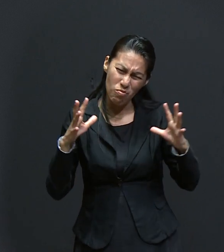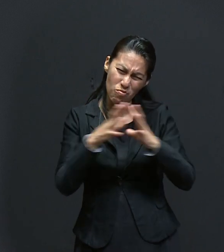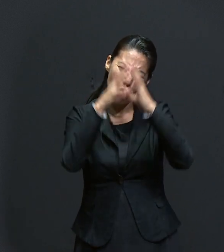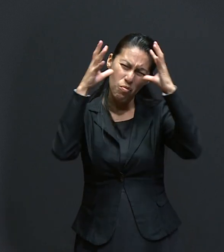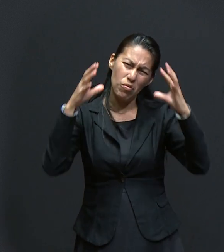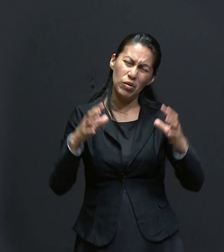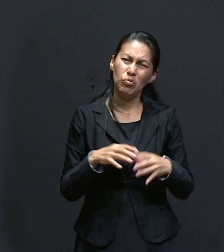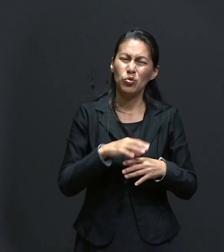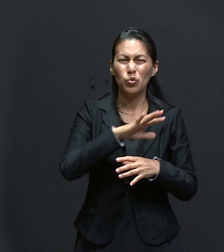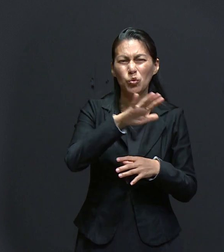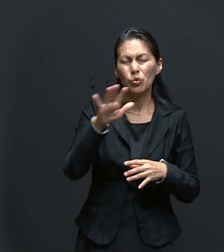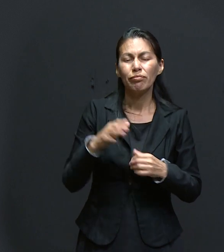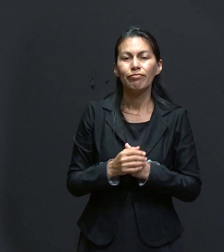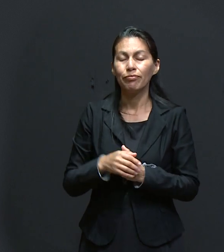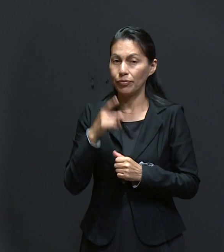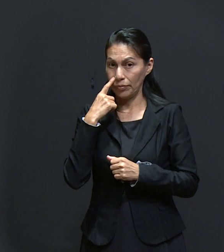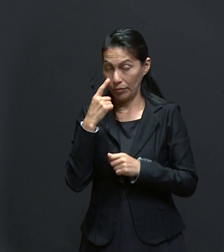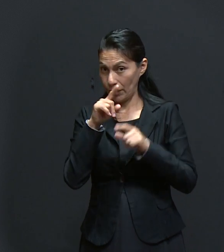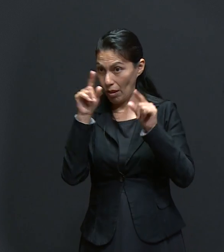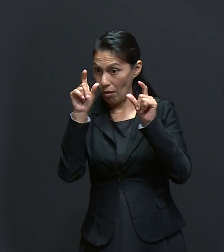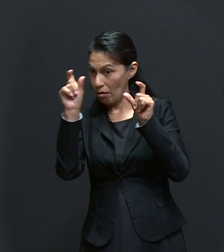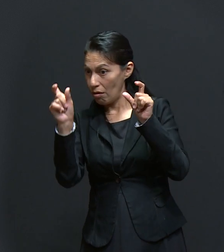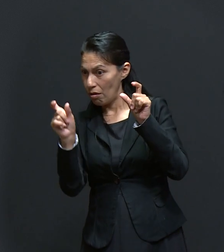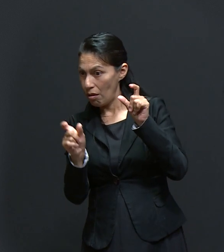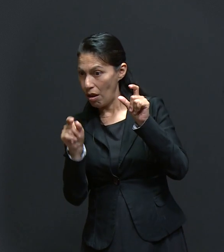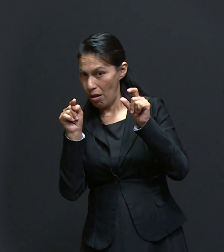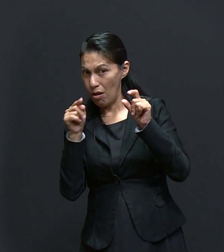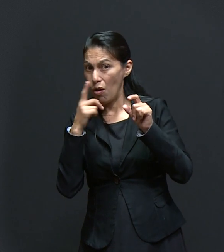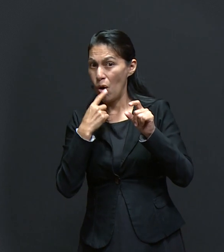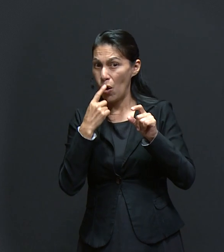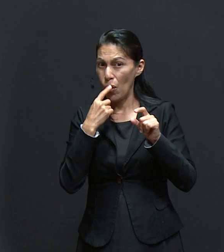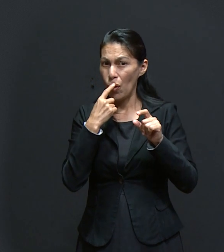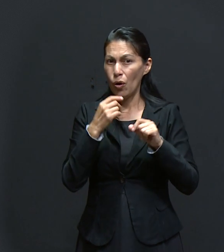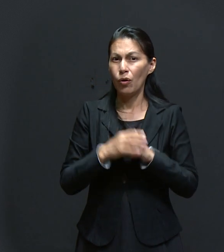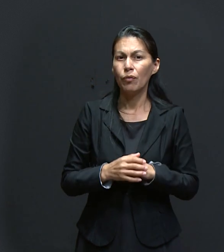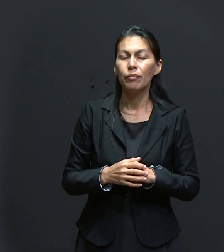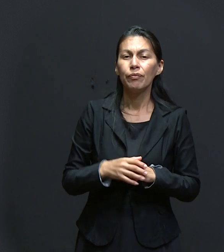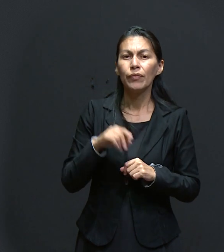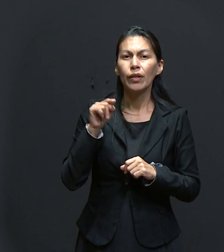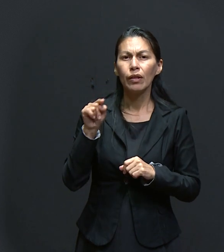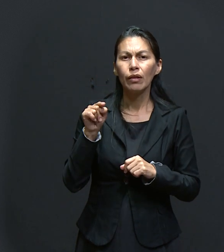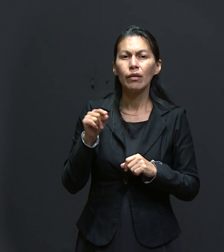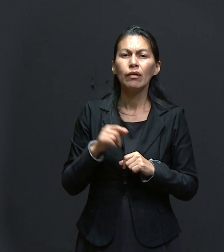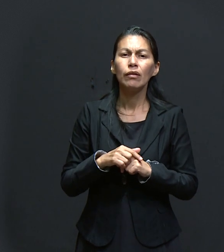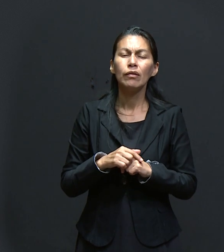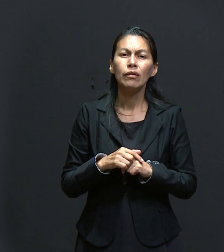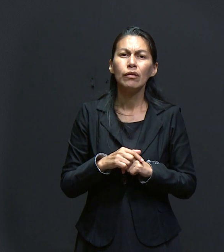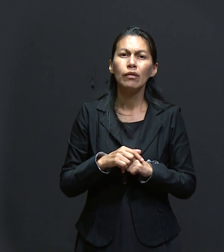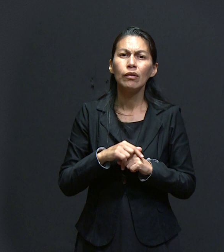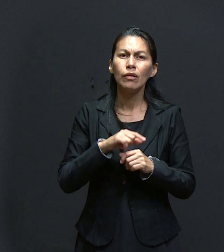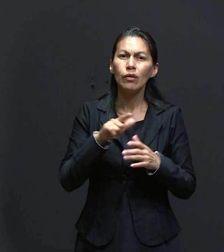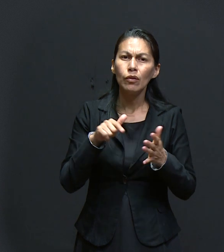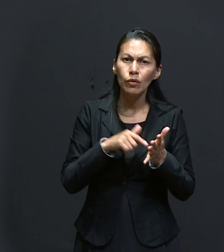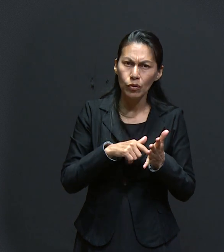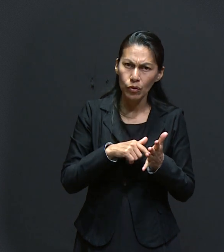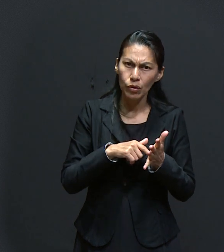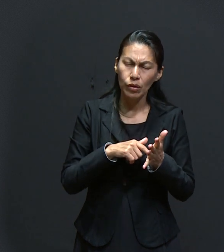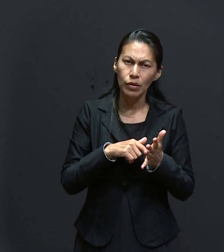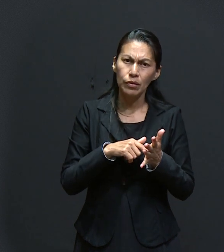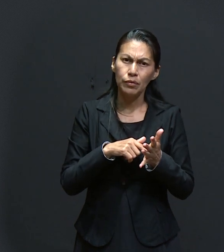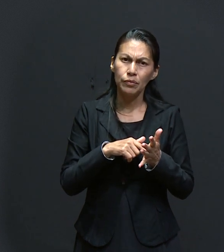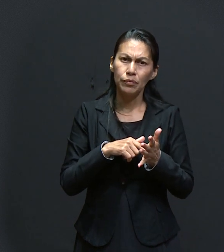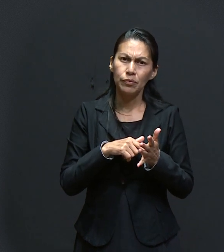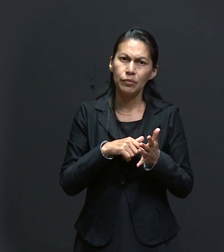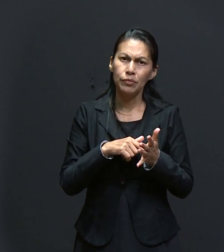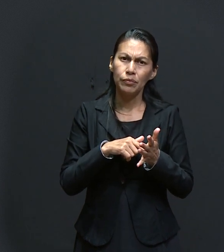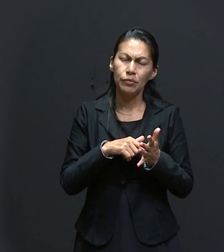mapa pueden ver el centro y está donde está rojo por ahí para lado pero ahí el centro está en el lugar nieve ni pro